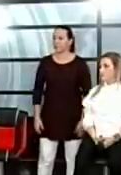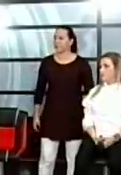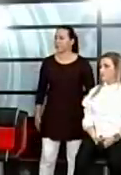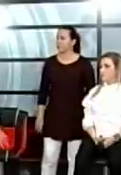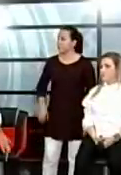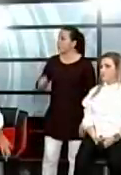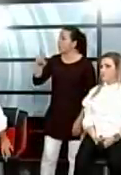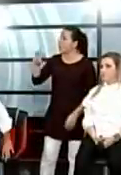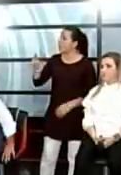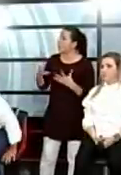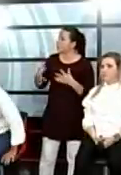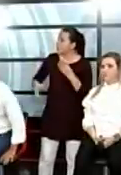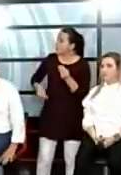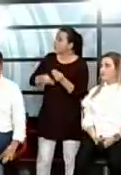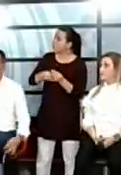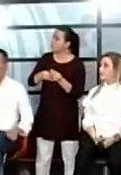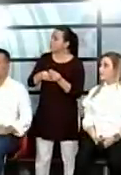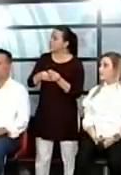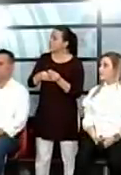Alvarito, ¿algo para agregar, por favor?